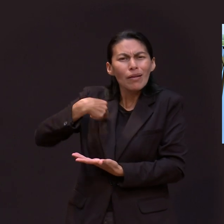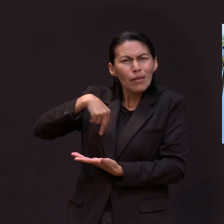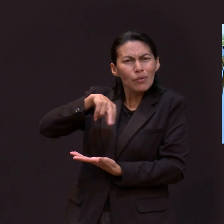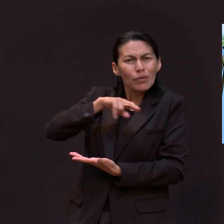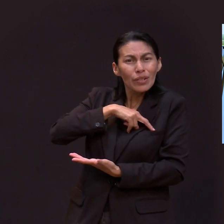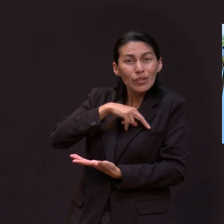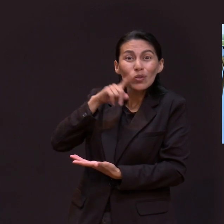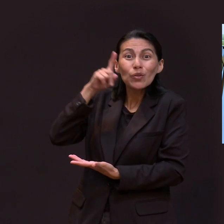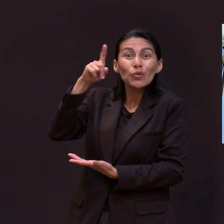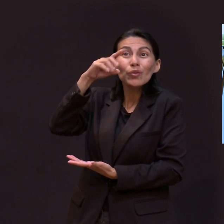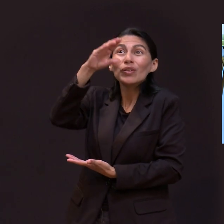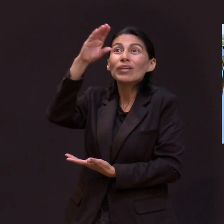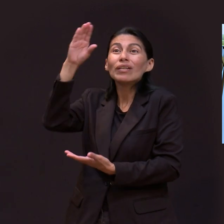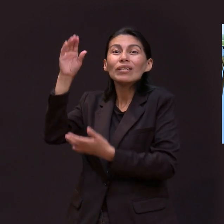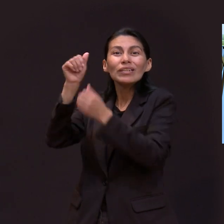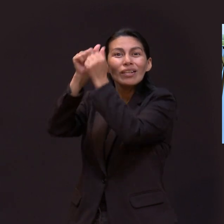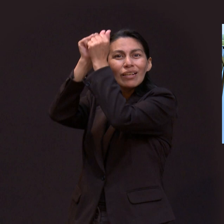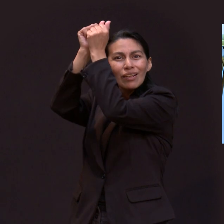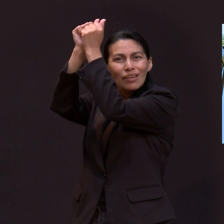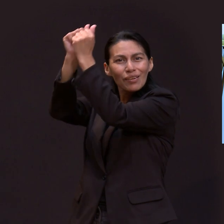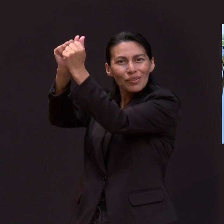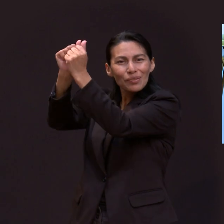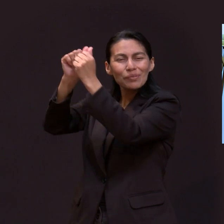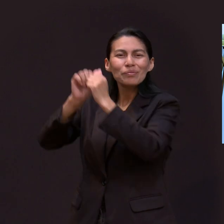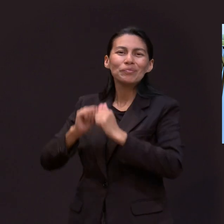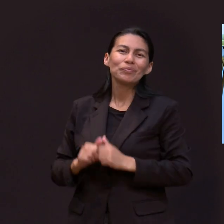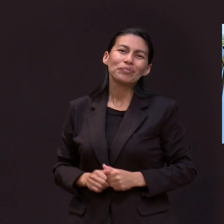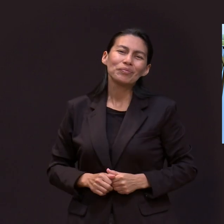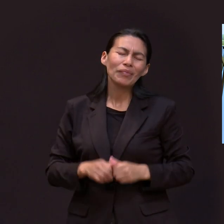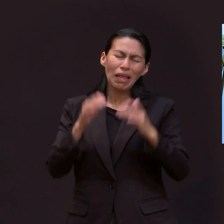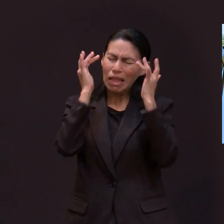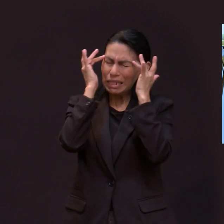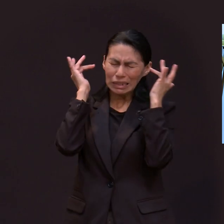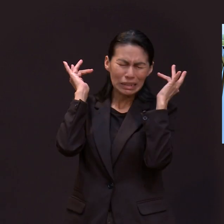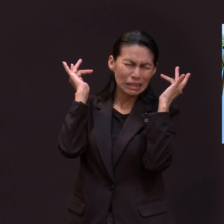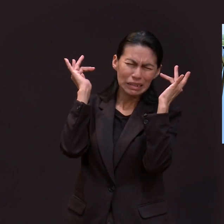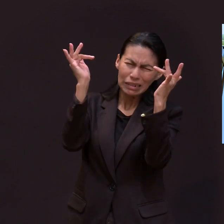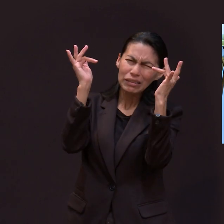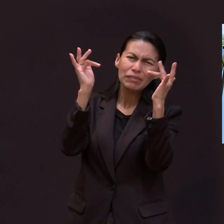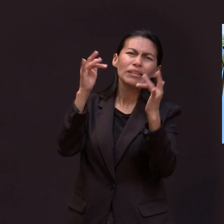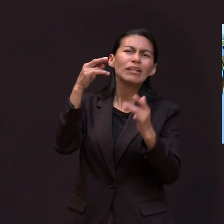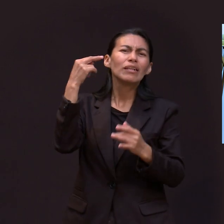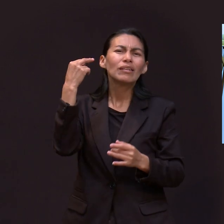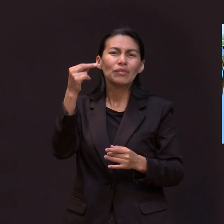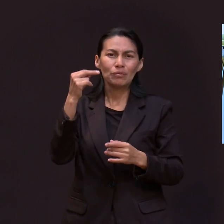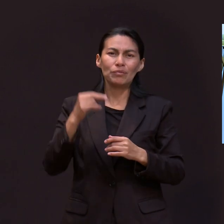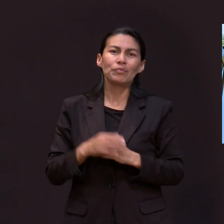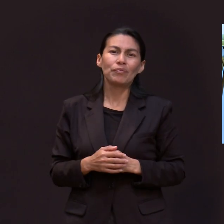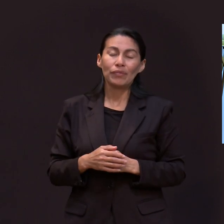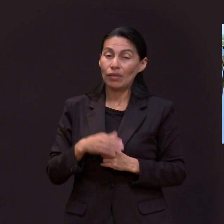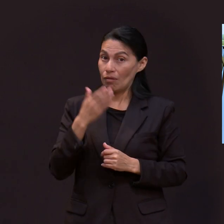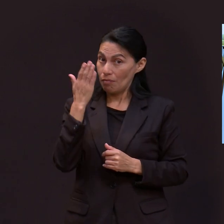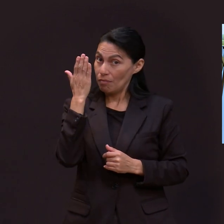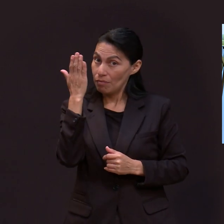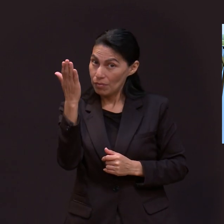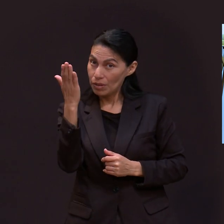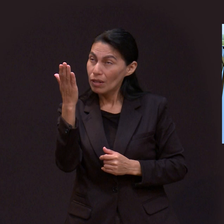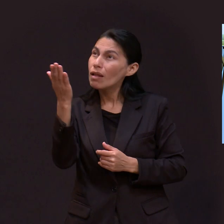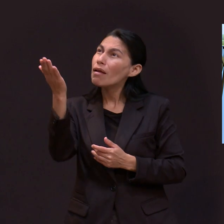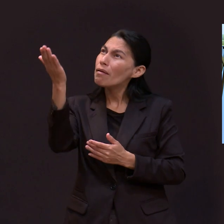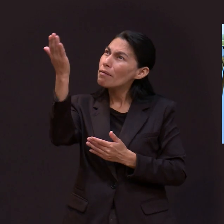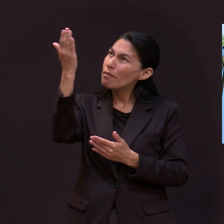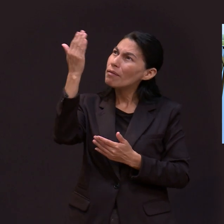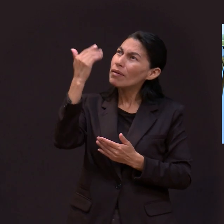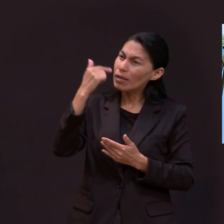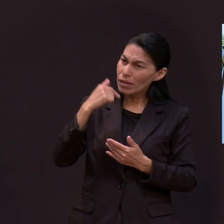padre nuestro que estás en los cielos santifica su nombre